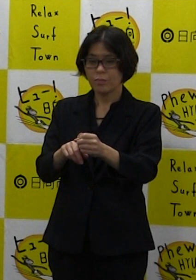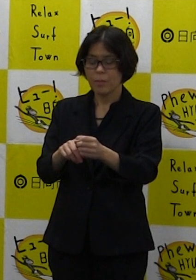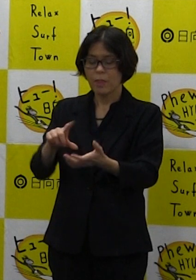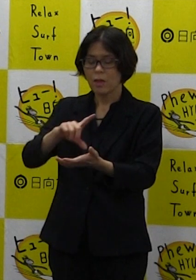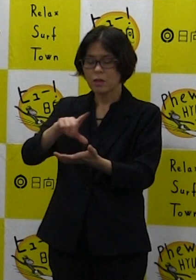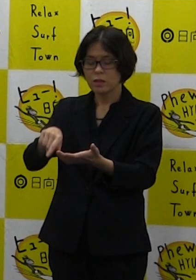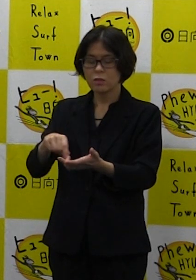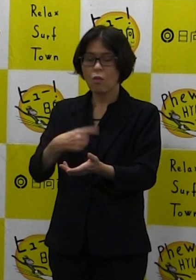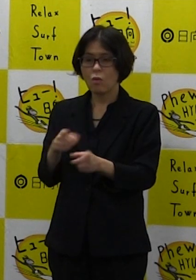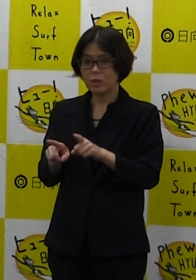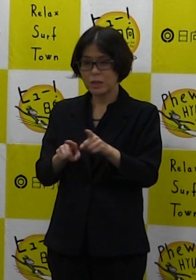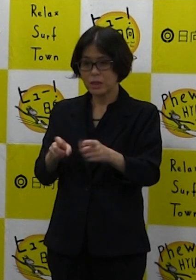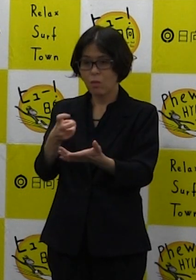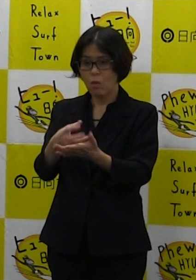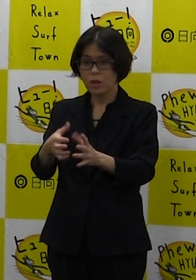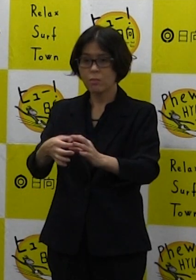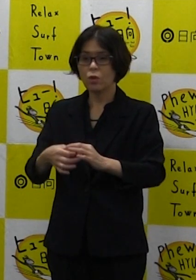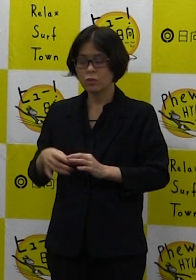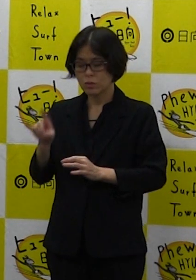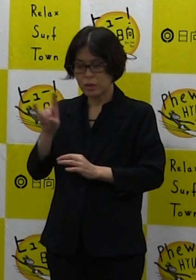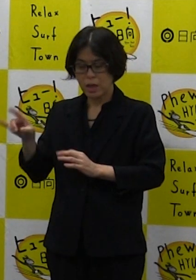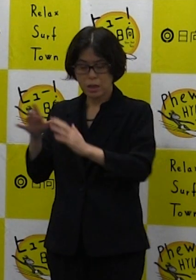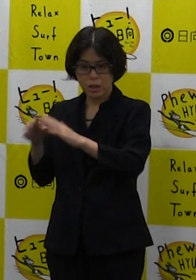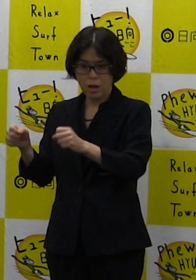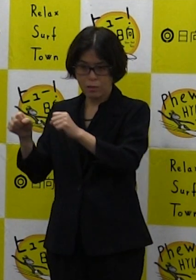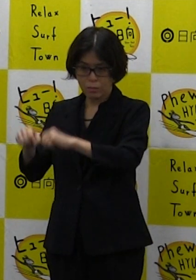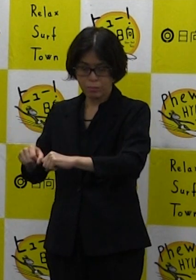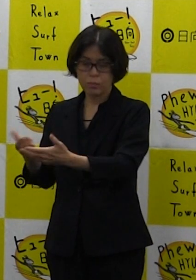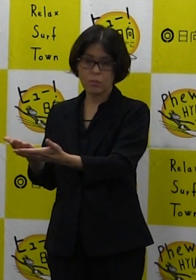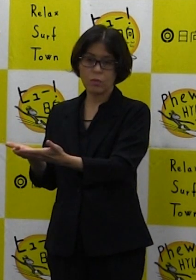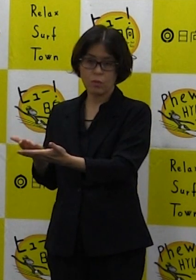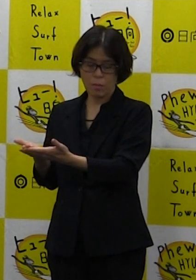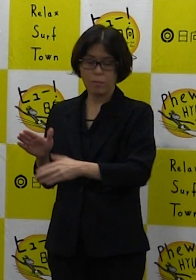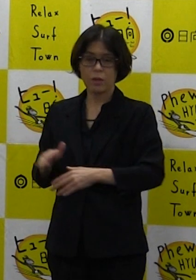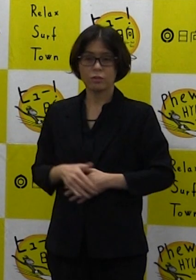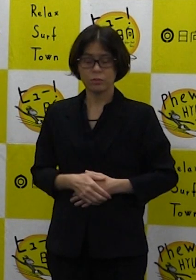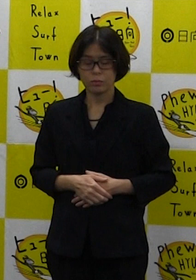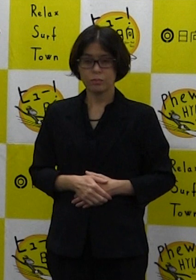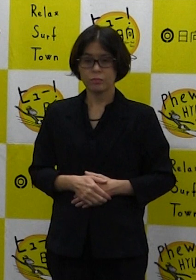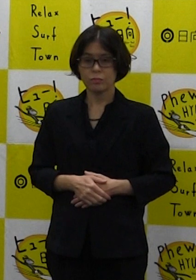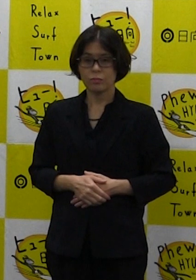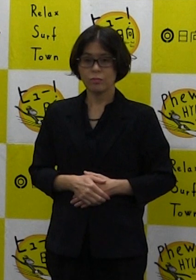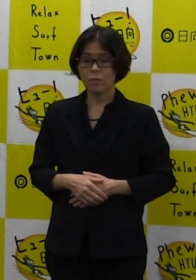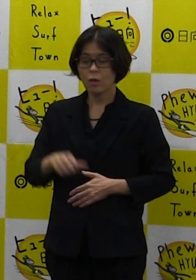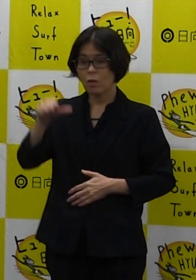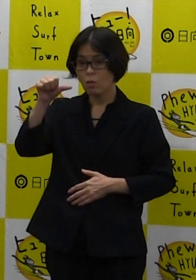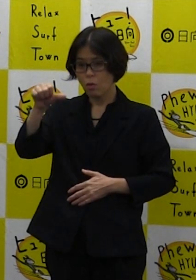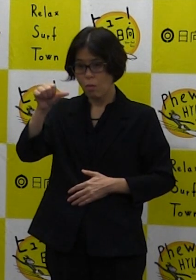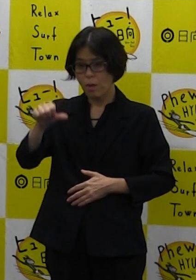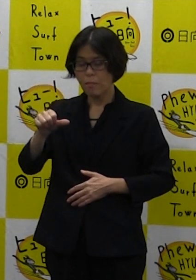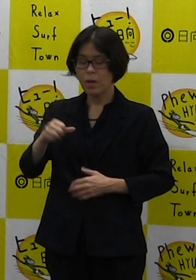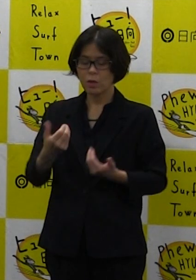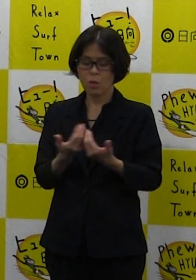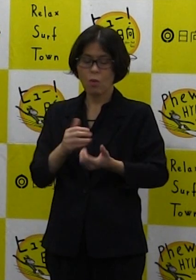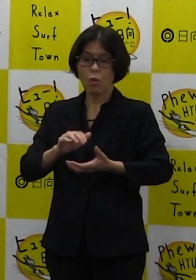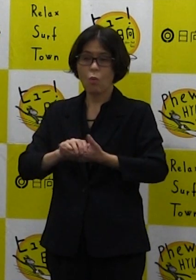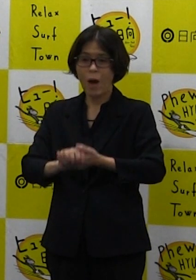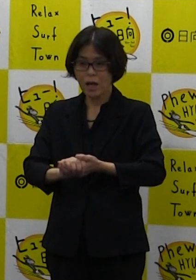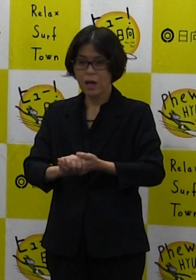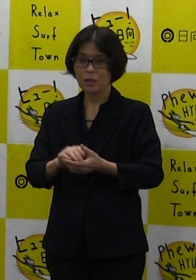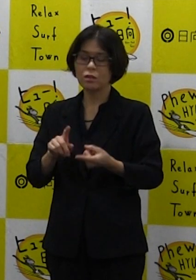地方自治法等の規定に基づき議会の議決を求めるものであります5番の和解につきまして